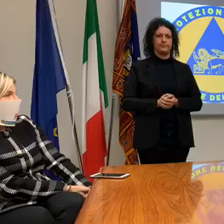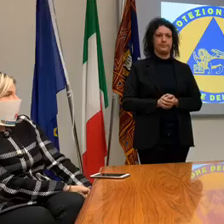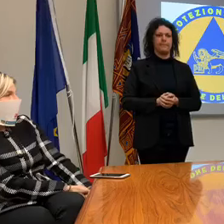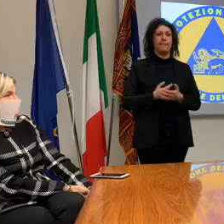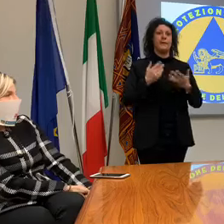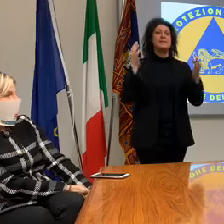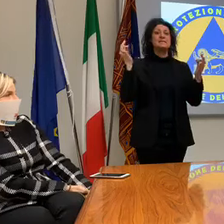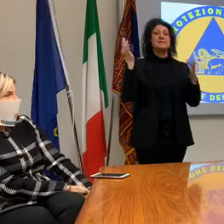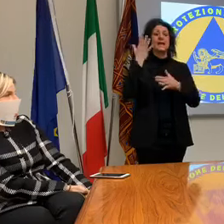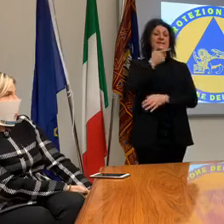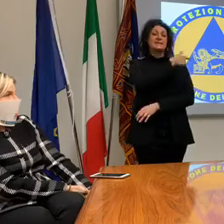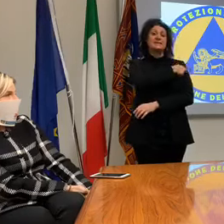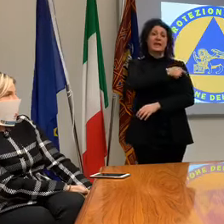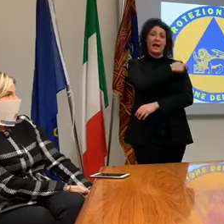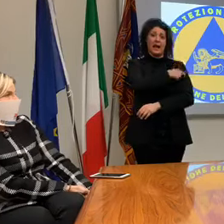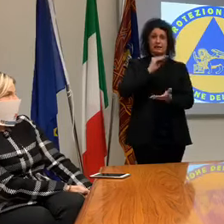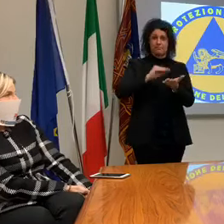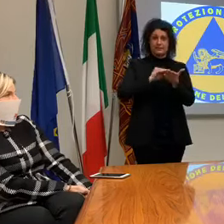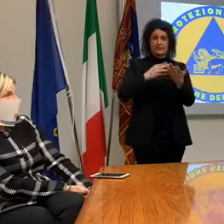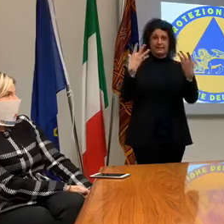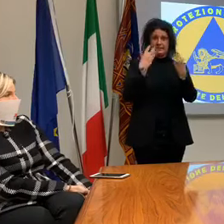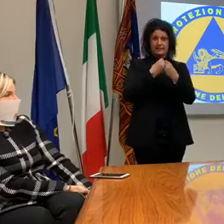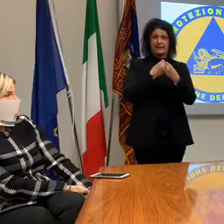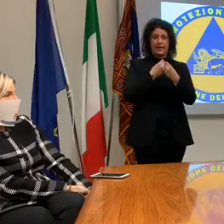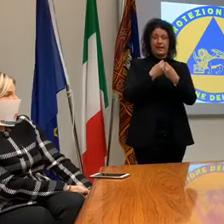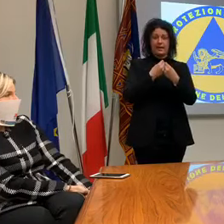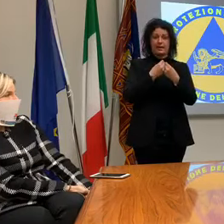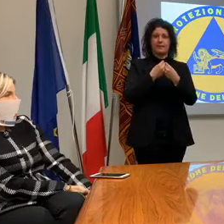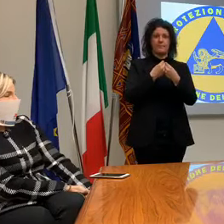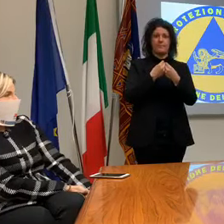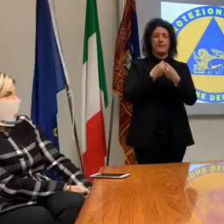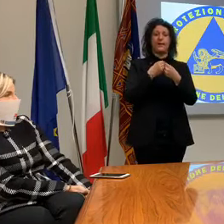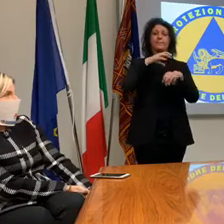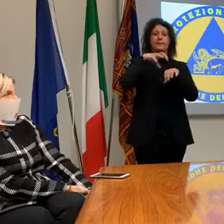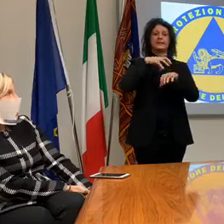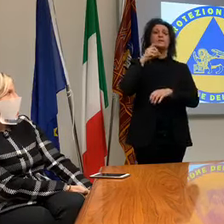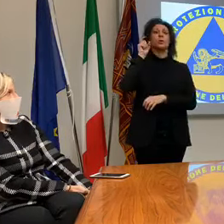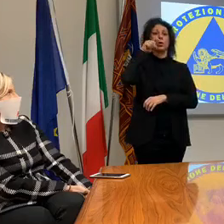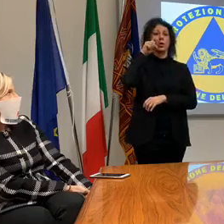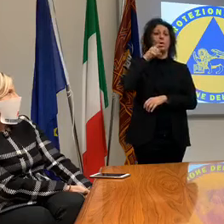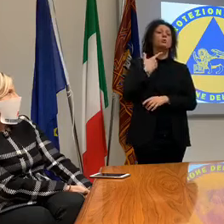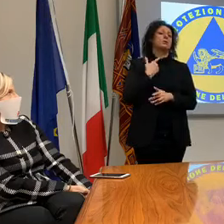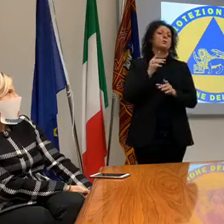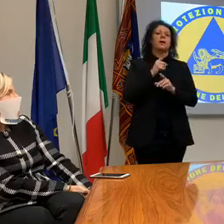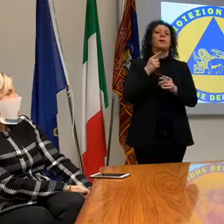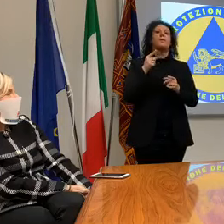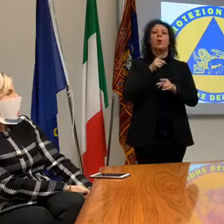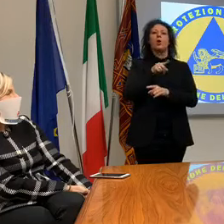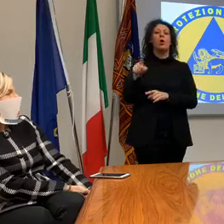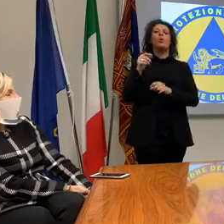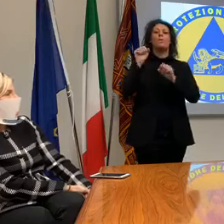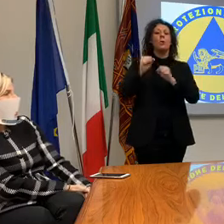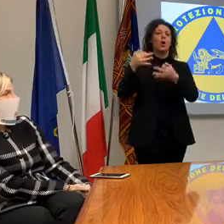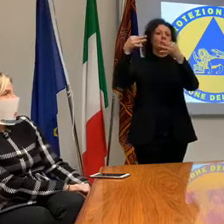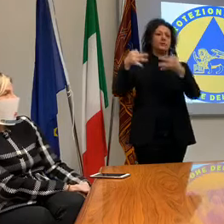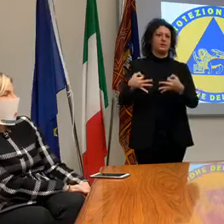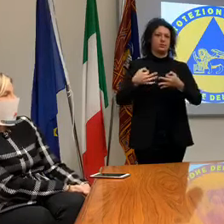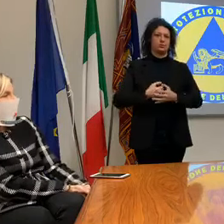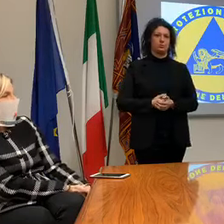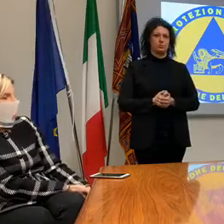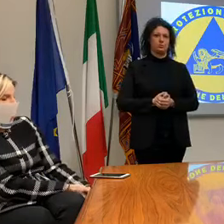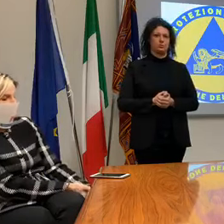tavolo dei sindacati è lì con Conte, ci sono tutti gli strumenti per decidere. Perché è lo stesso tavolo che